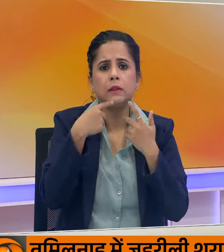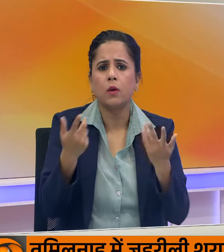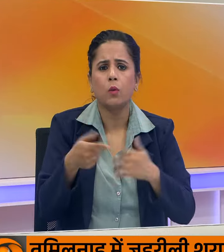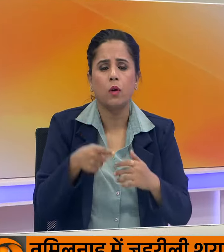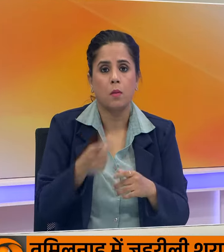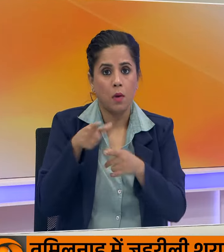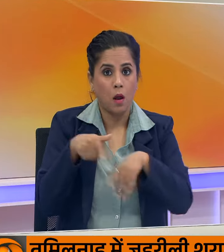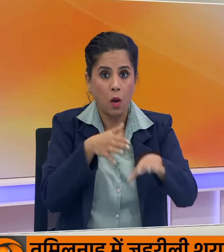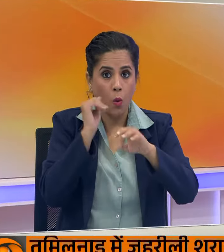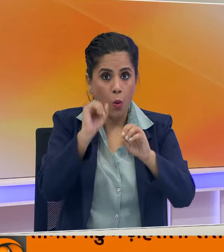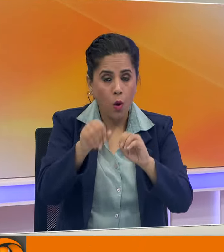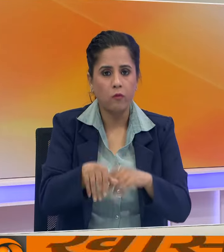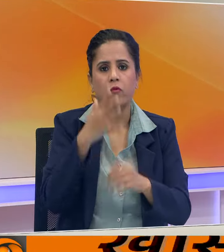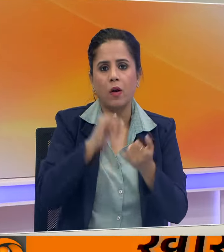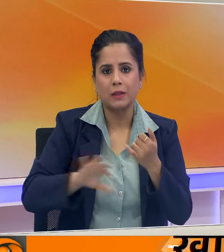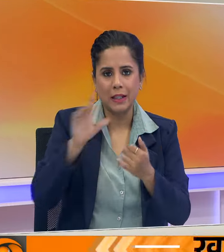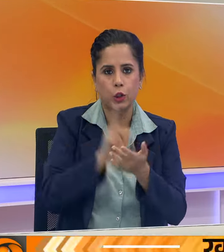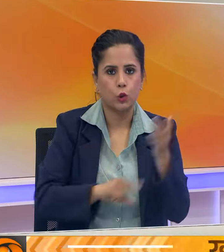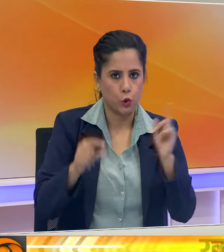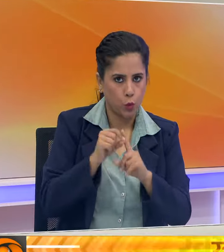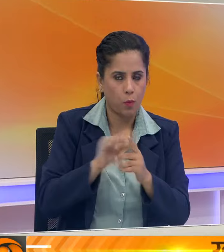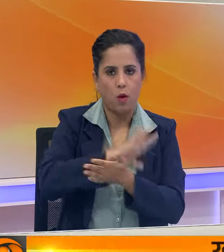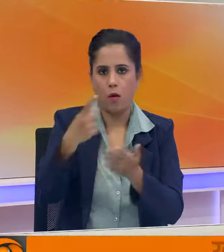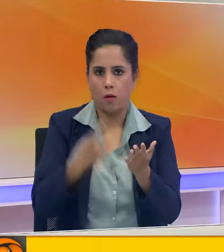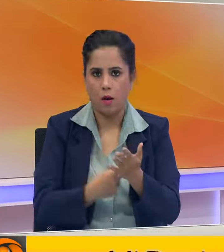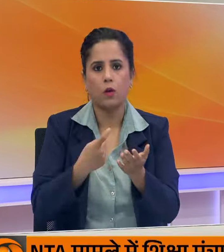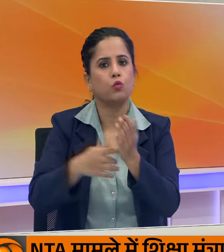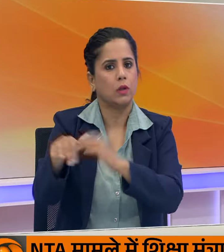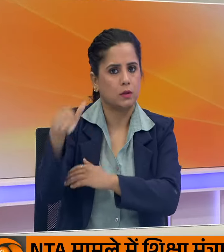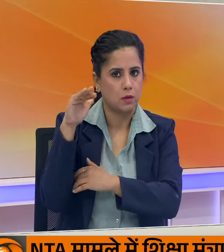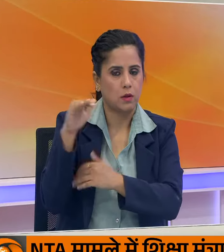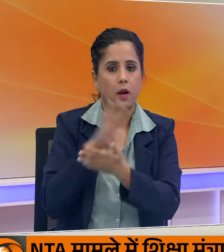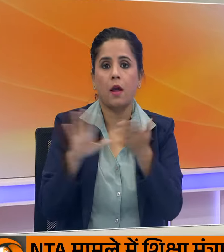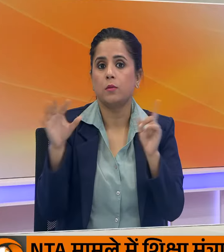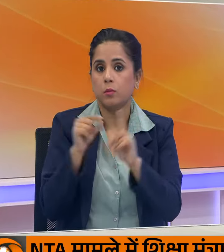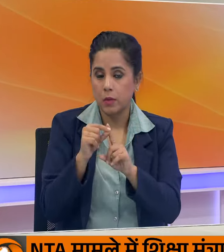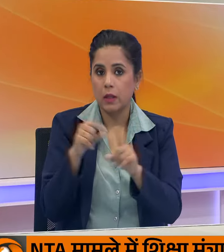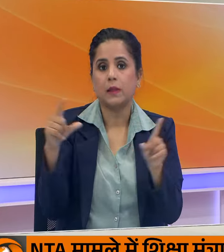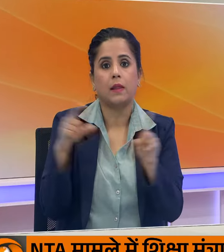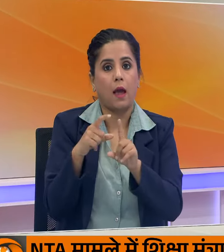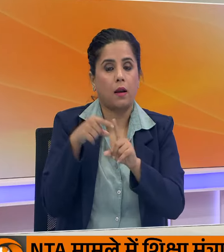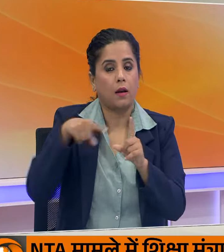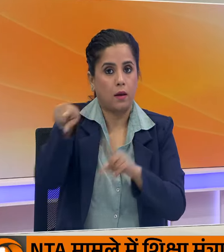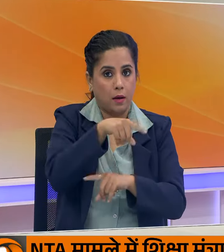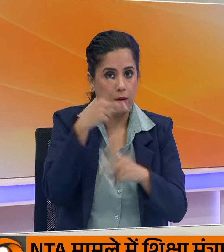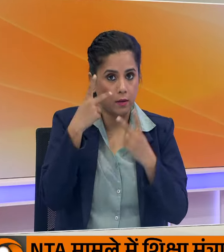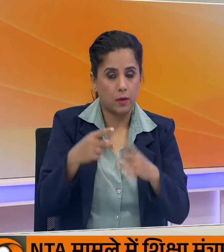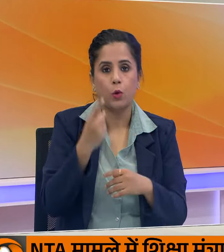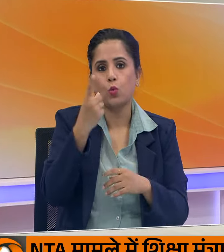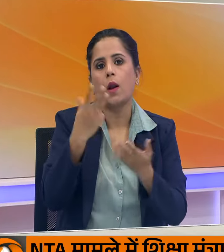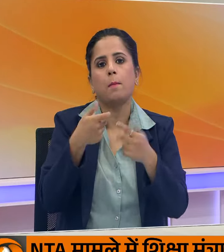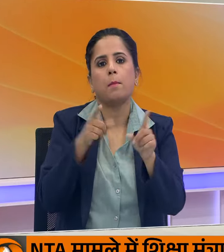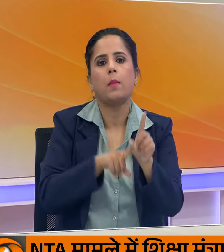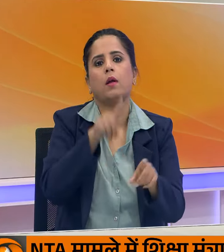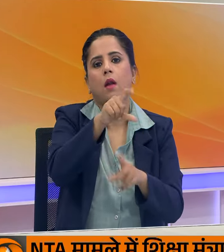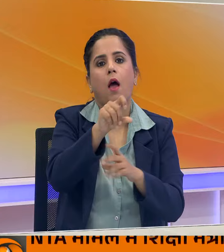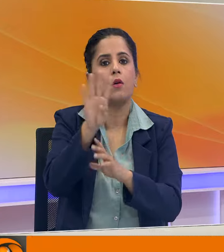यमुना बेसिन के पांच राज्य उत्तर प्रदेश हरियाणा राजस्थान हिमाचल प्रदेश और दिल्ली के बीच 12 मई